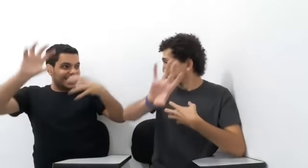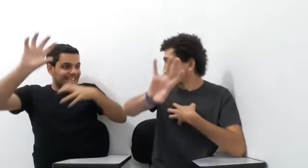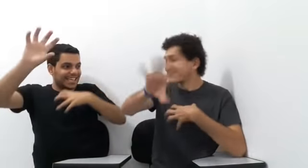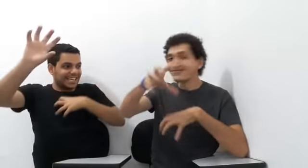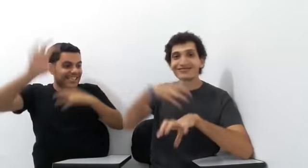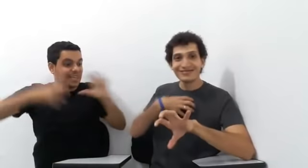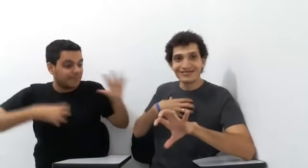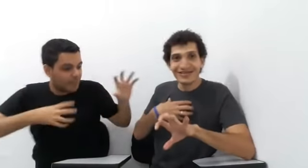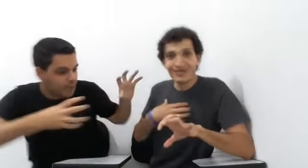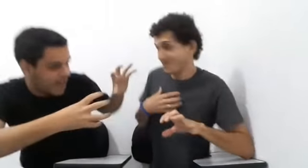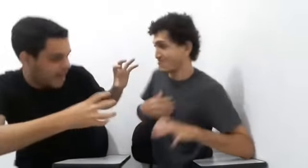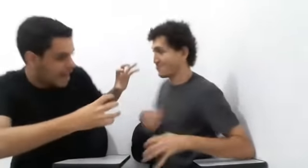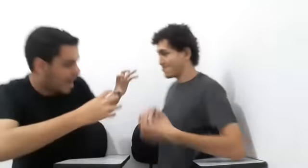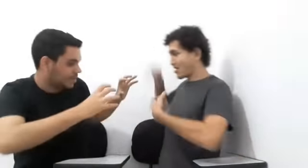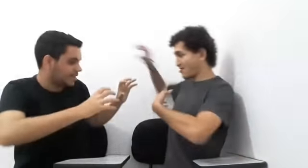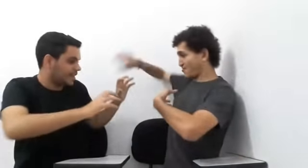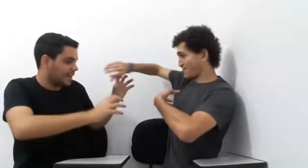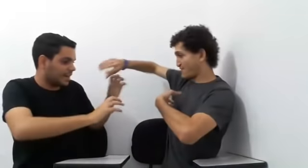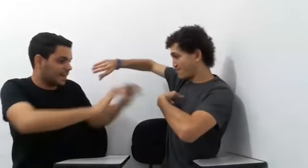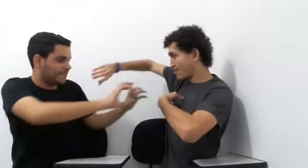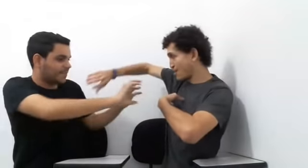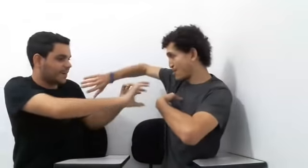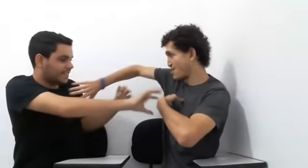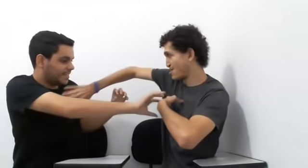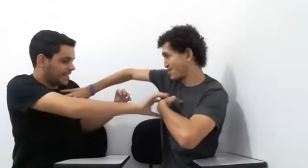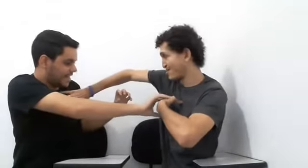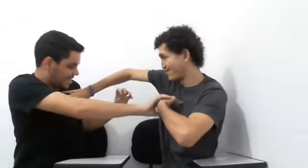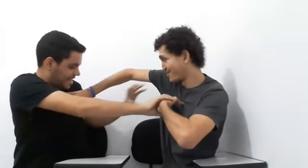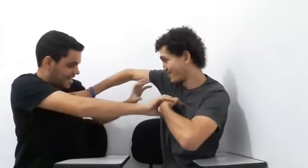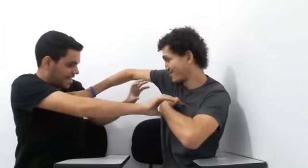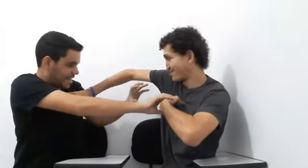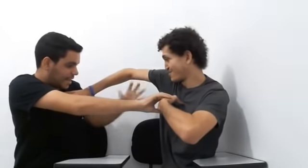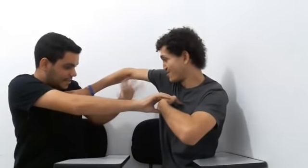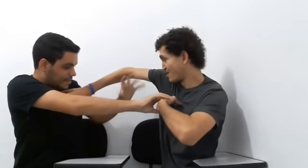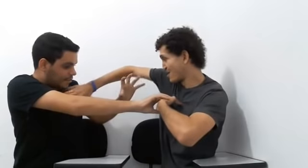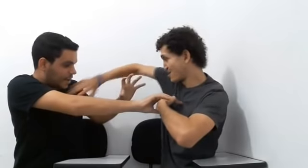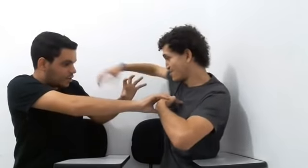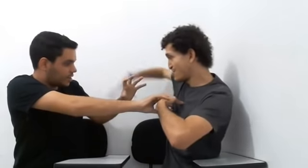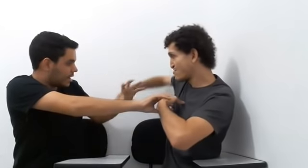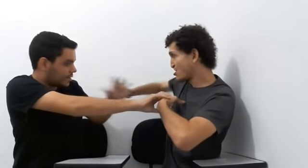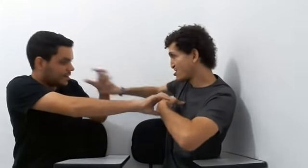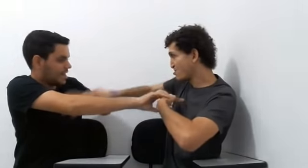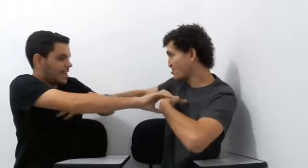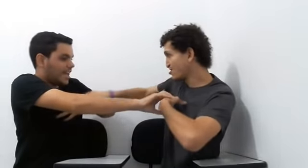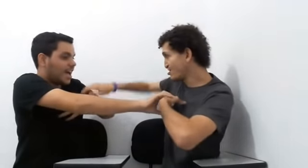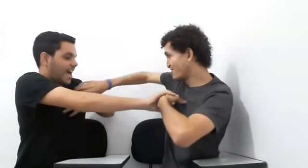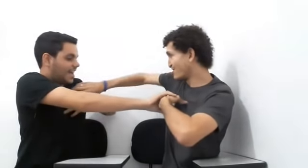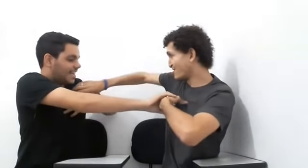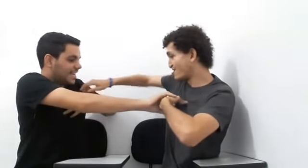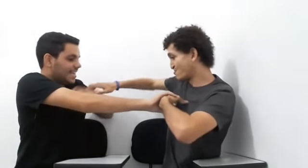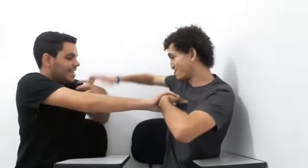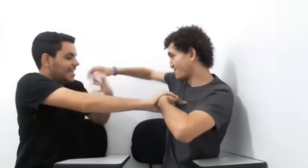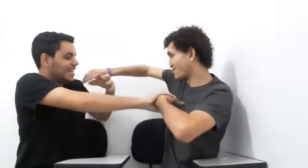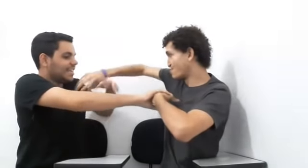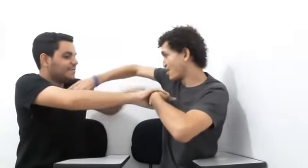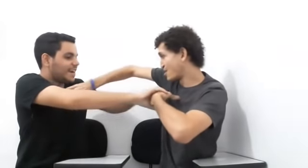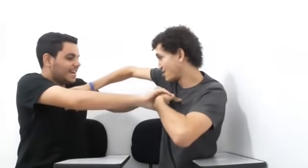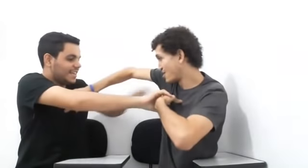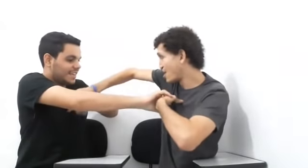e assim. Vamos trocar, Carlos? Faz assim. Essa vão ficar onde, Carlos? Aqui e vai. Aí